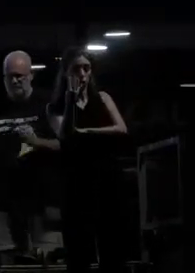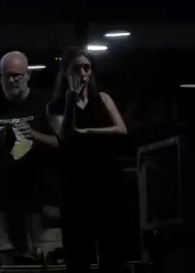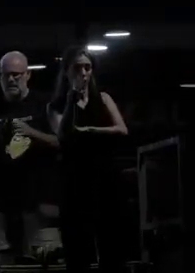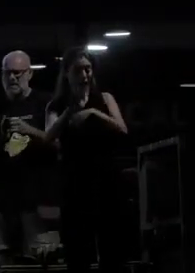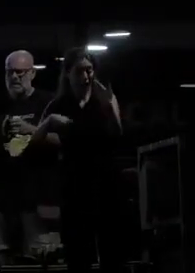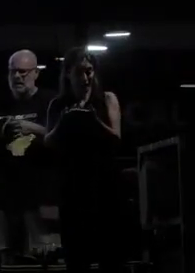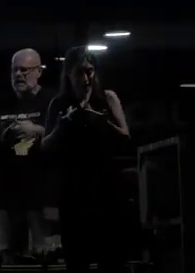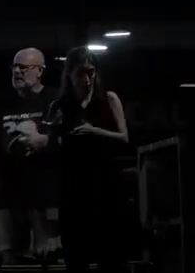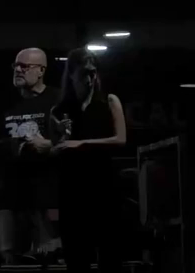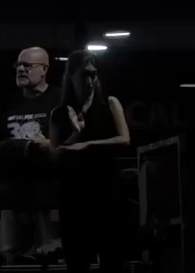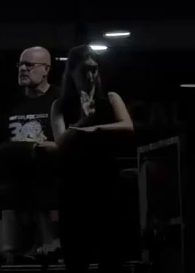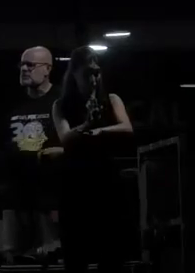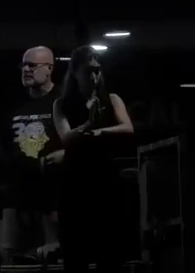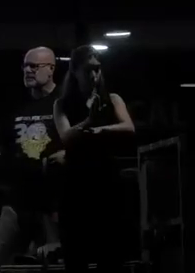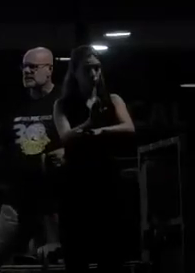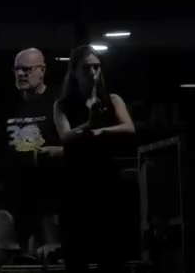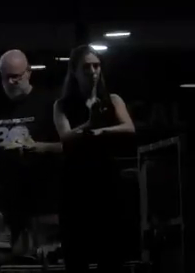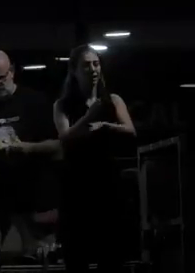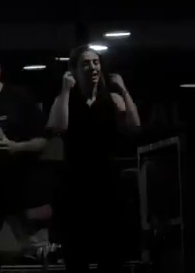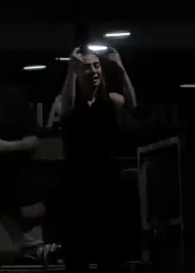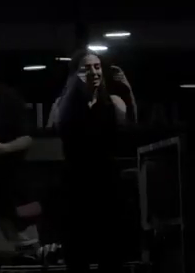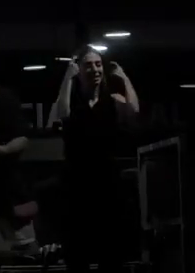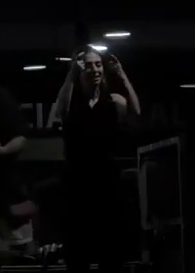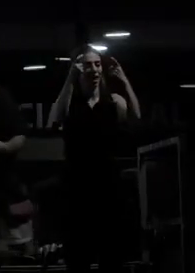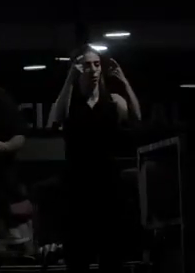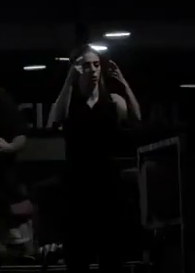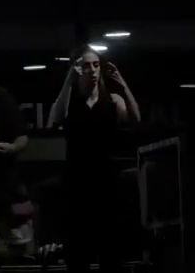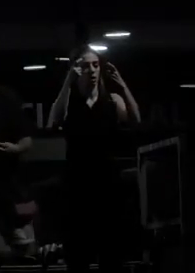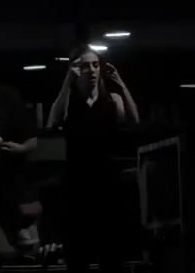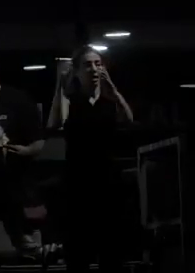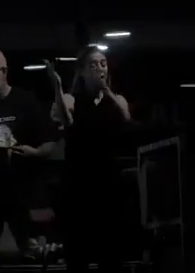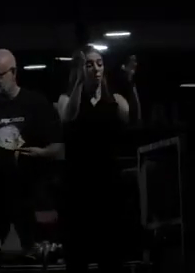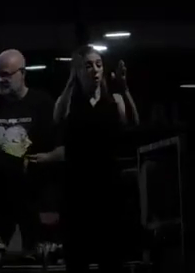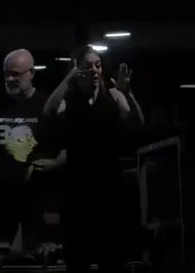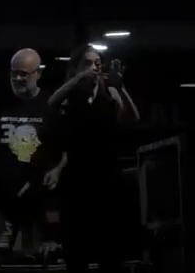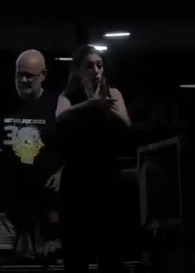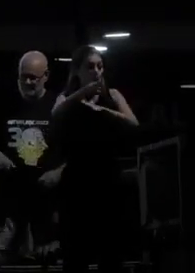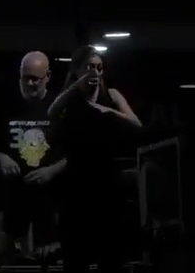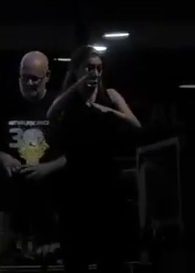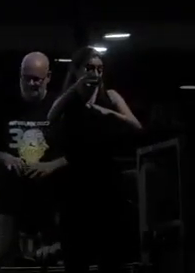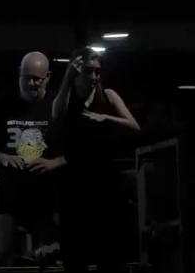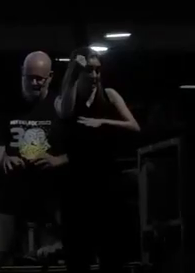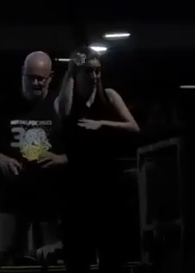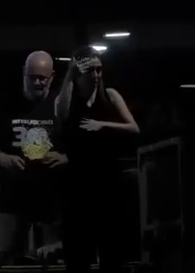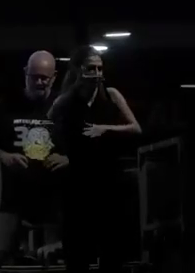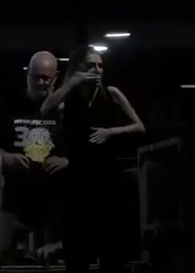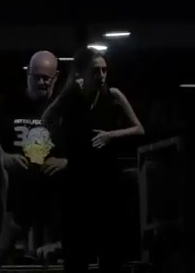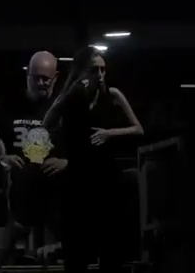vàrem ser presentats, intentem traslladar a tot arreu on anem i ballem la història i la